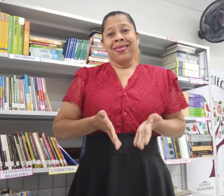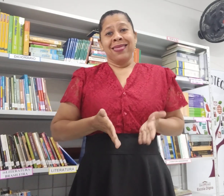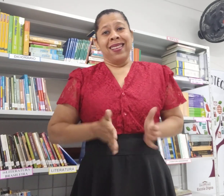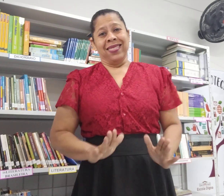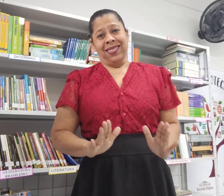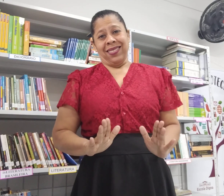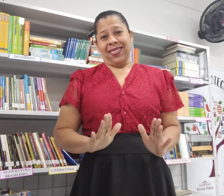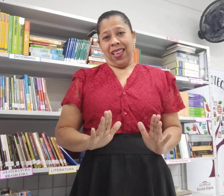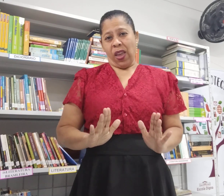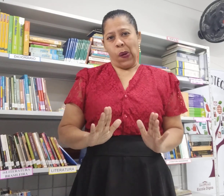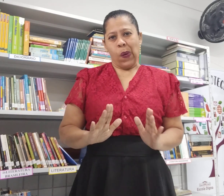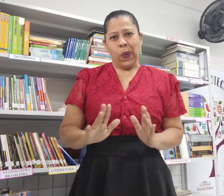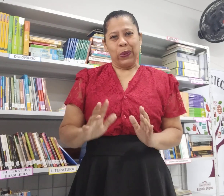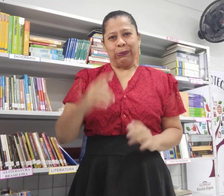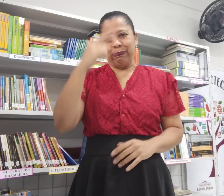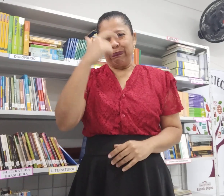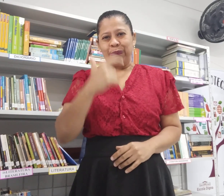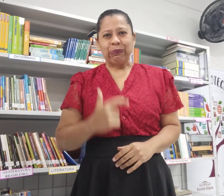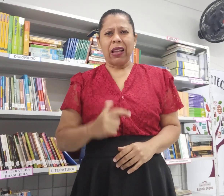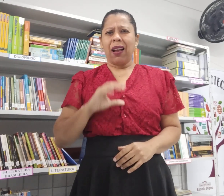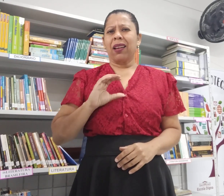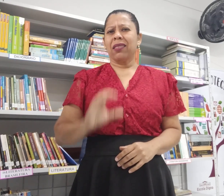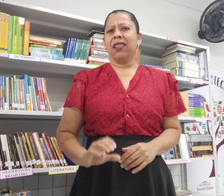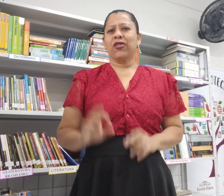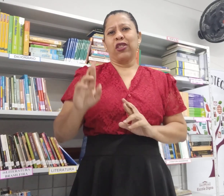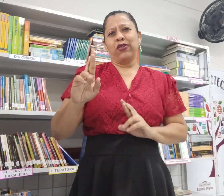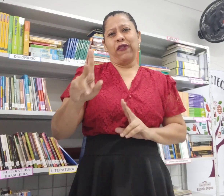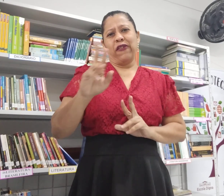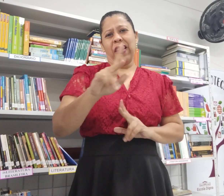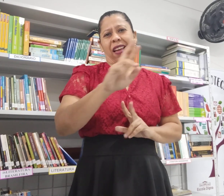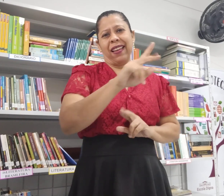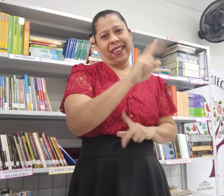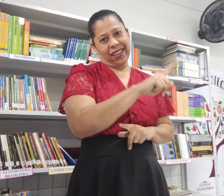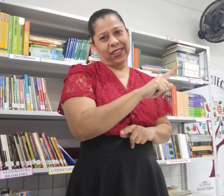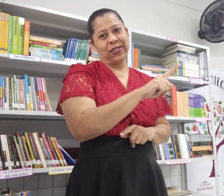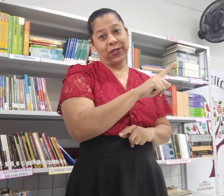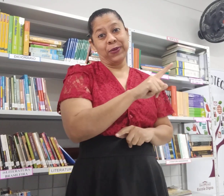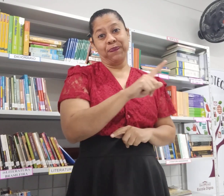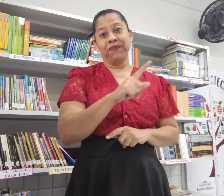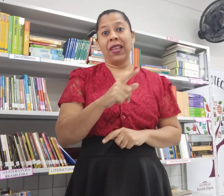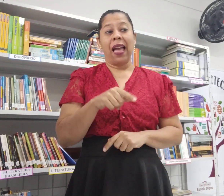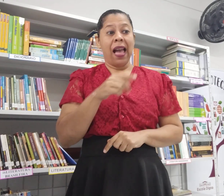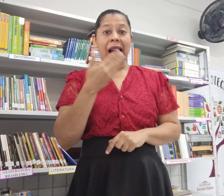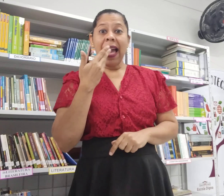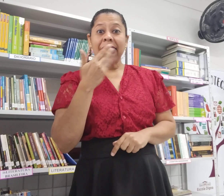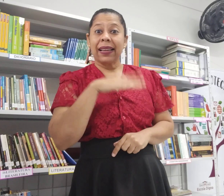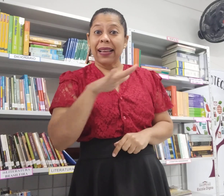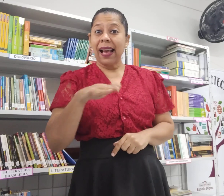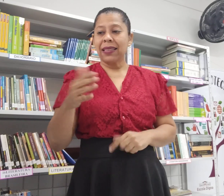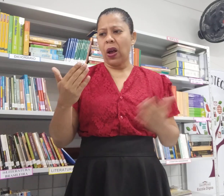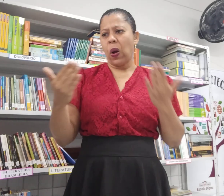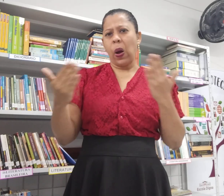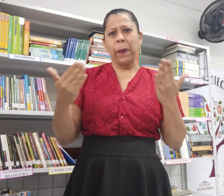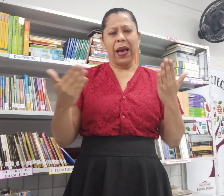diferença, no caso, comparado com os demais, com as demais crianças, por exemplo,